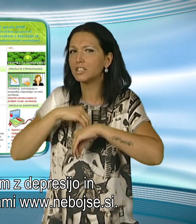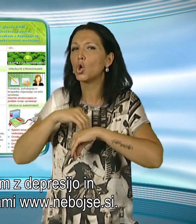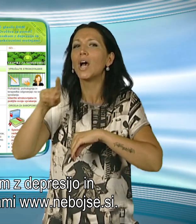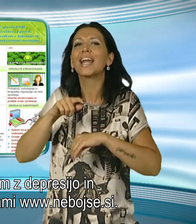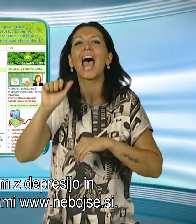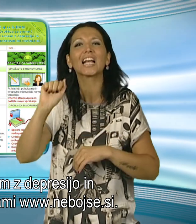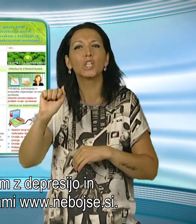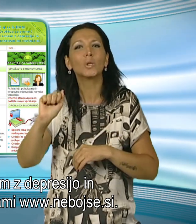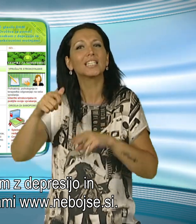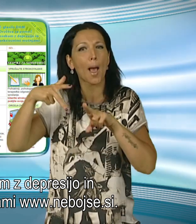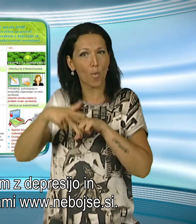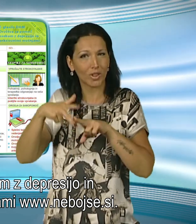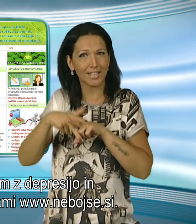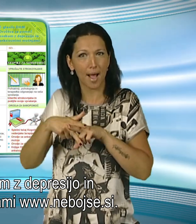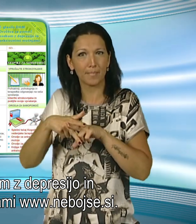naslovu